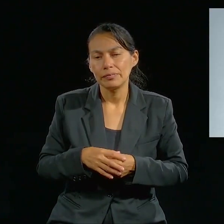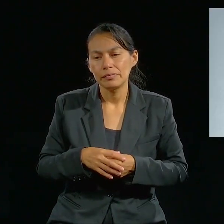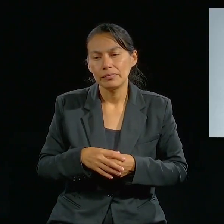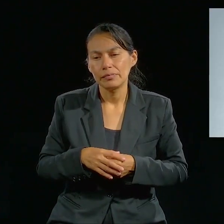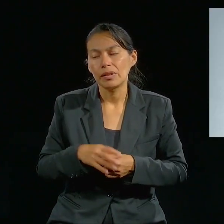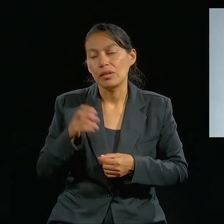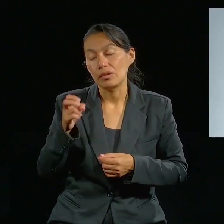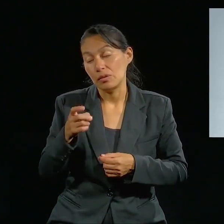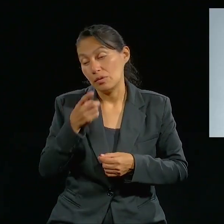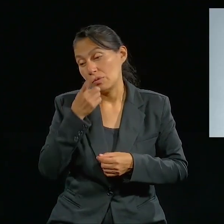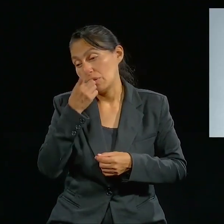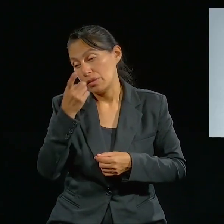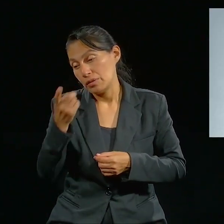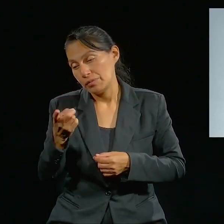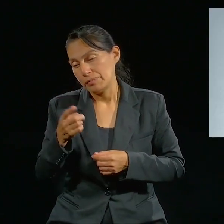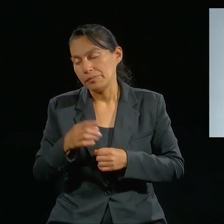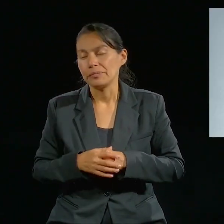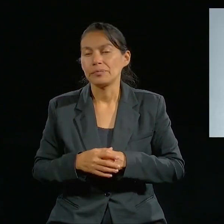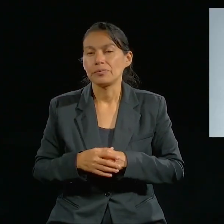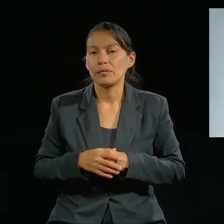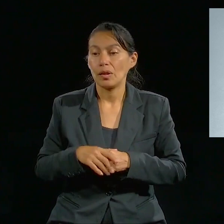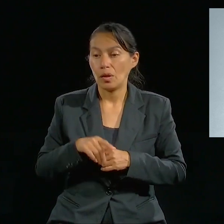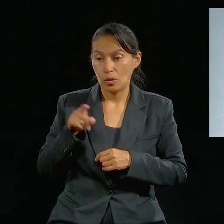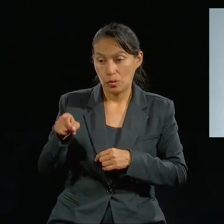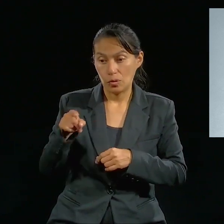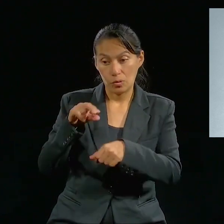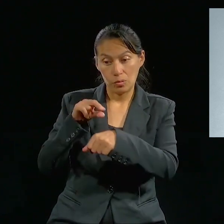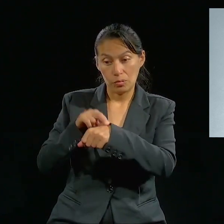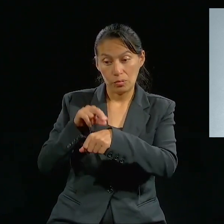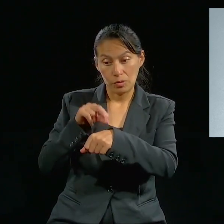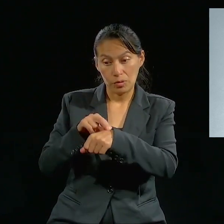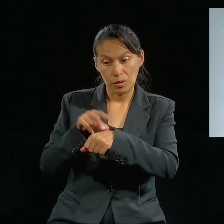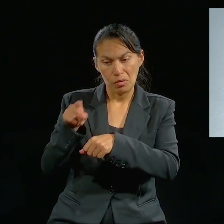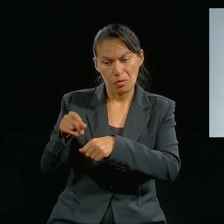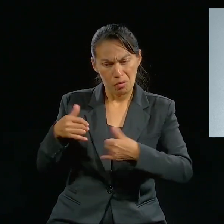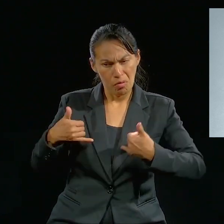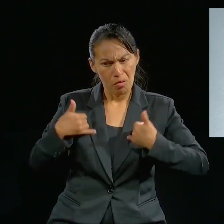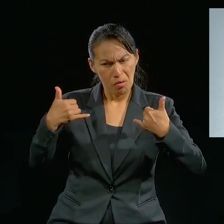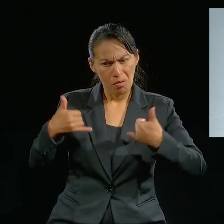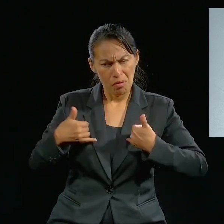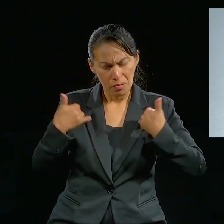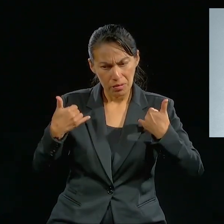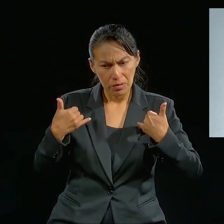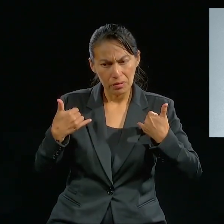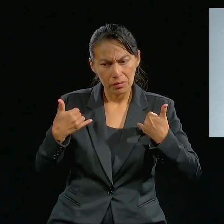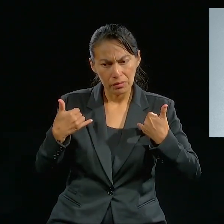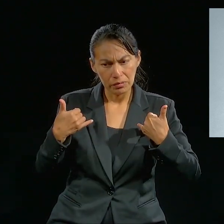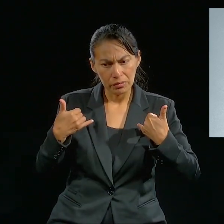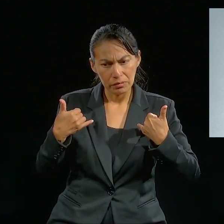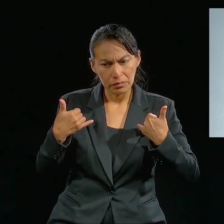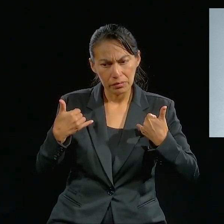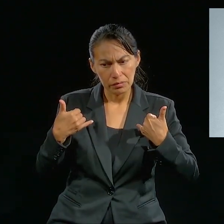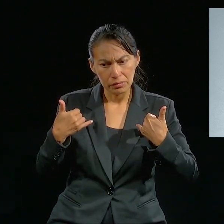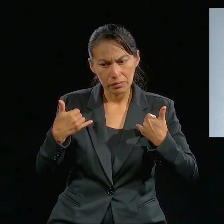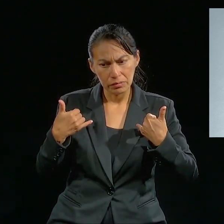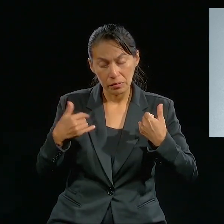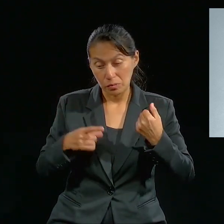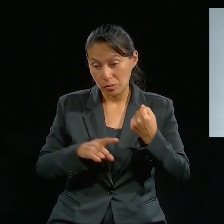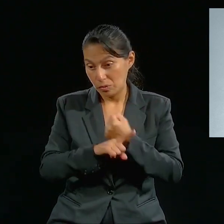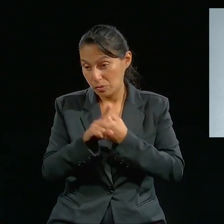entonces te voy a decir lo siguiente tú eres médico estás joven no tienes